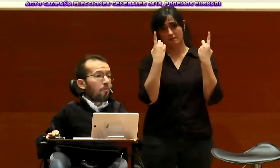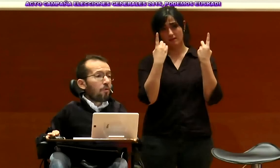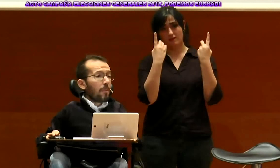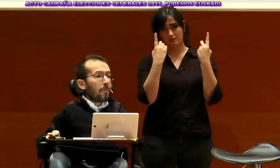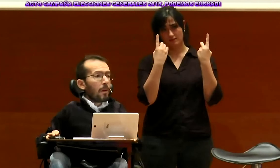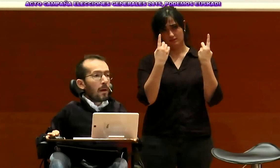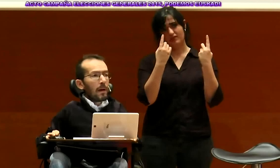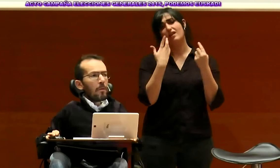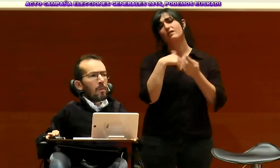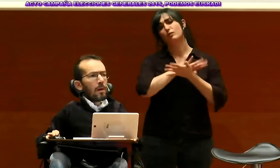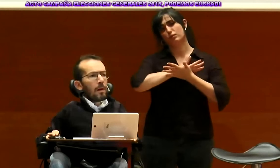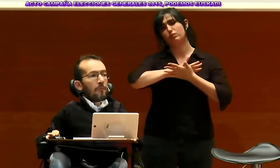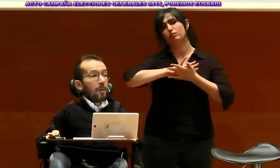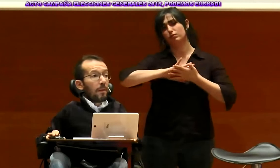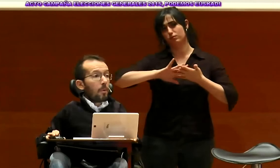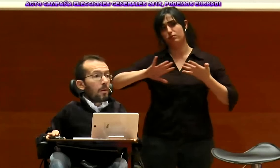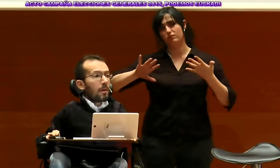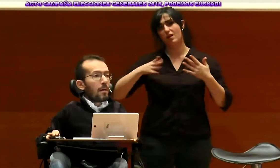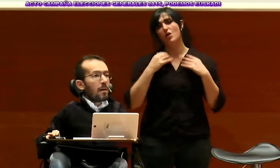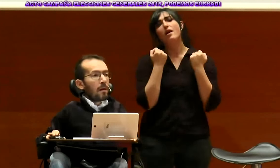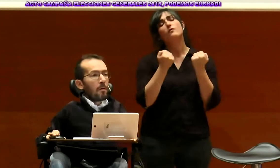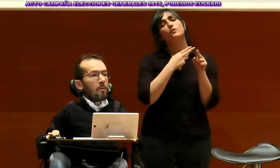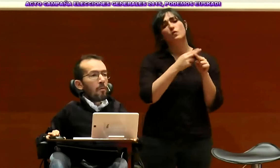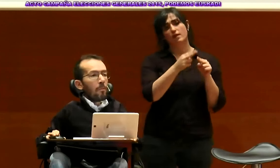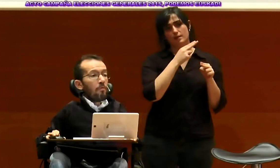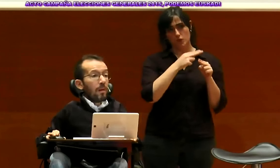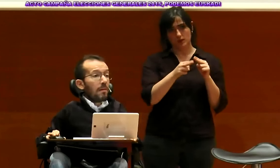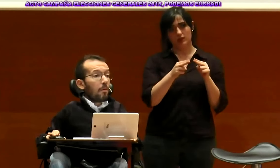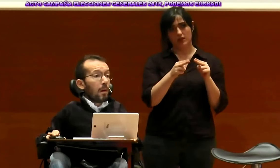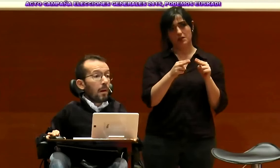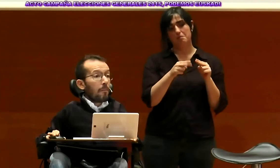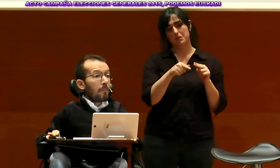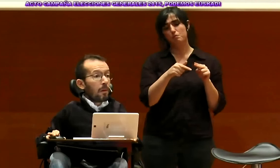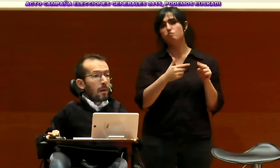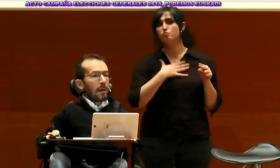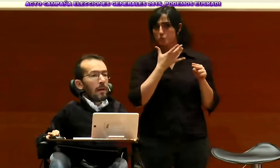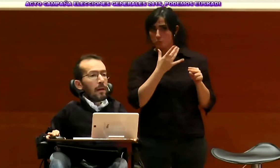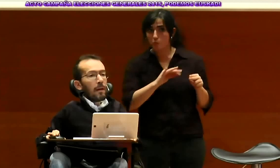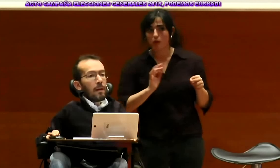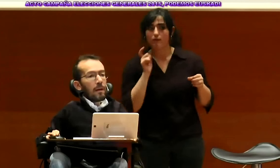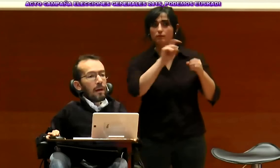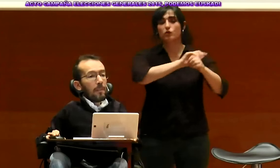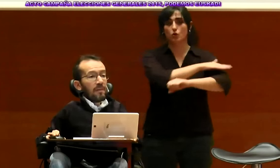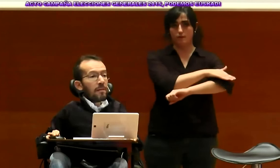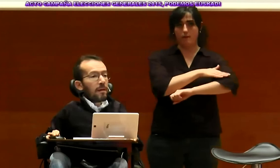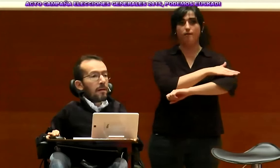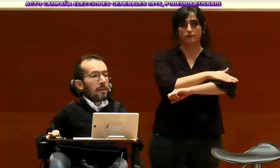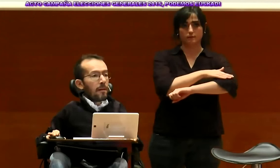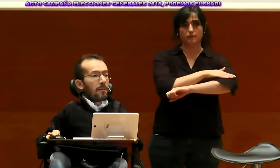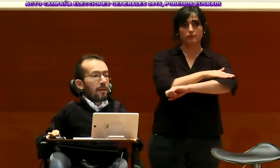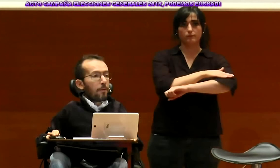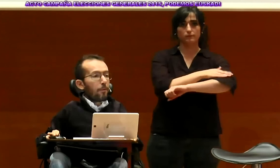Por primera vez en mucho tiempo, hay una fuerza política con posibilidades de gobernar que